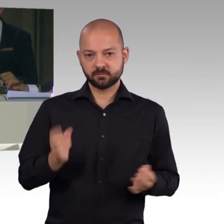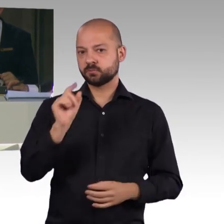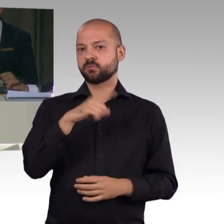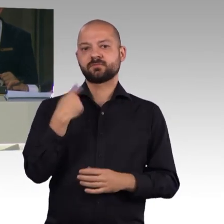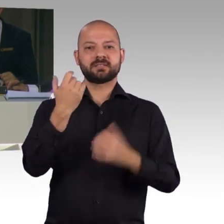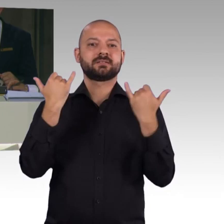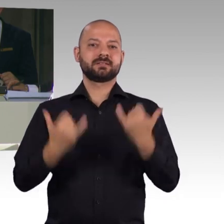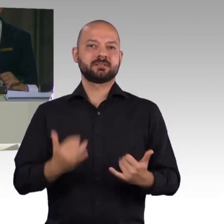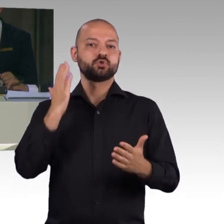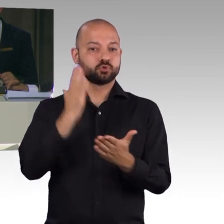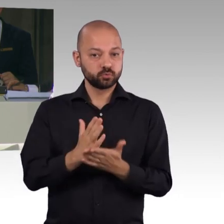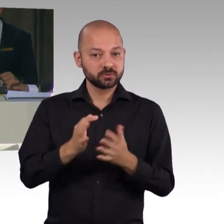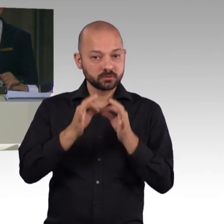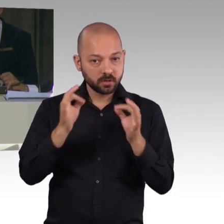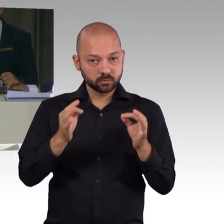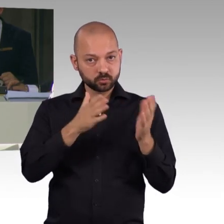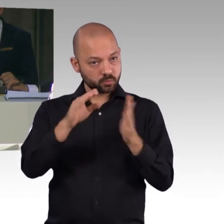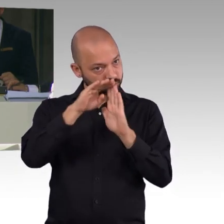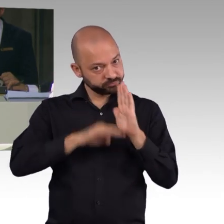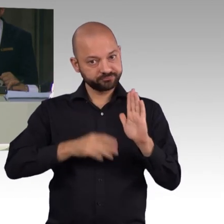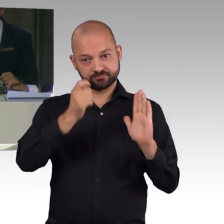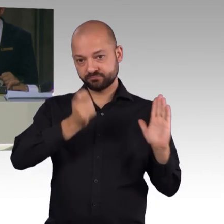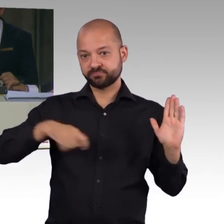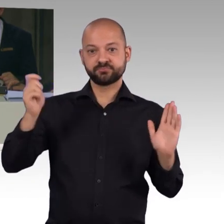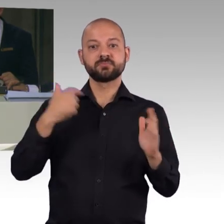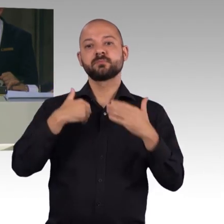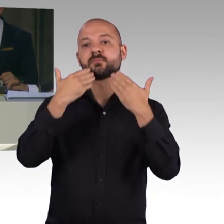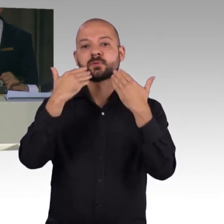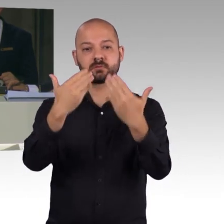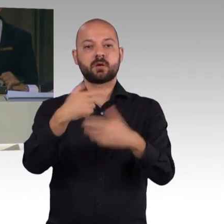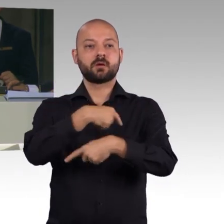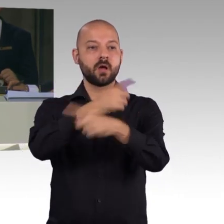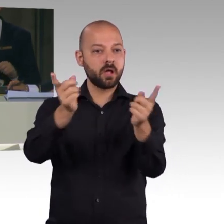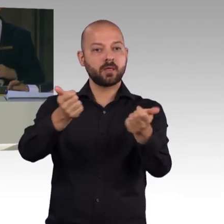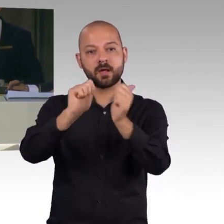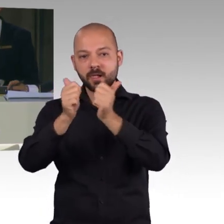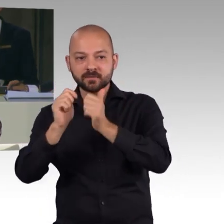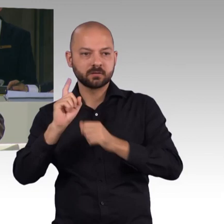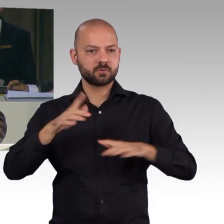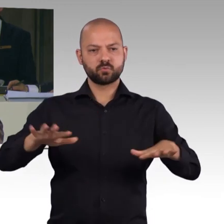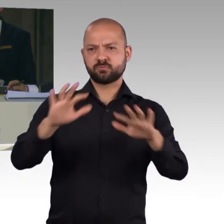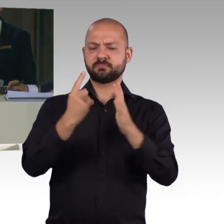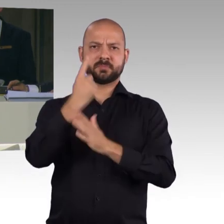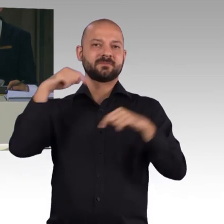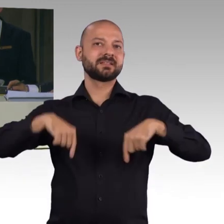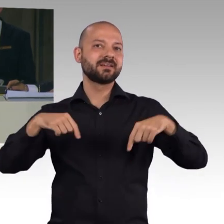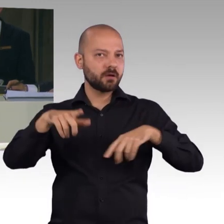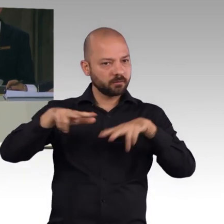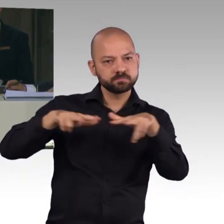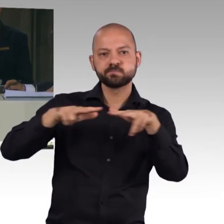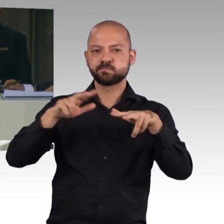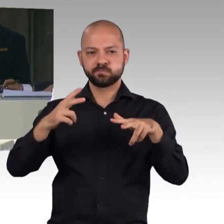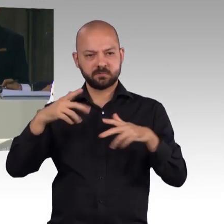an ungewöhnlichem Ort in einem geordnungsgemäßen Verlauf abzuhalten. Ich berufe die nächste Sitzung des Deutschen